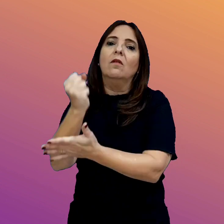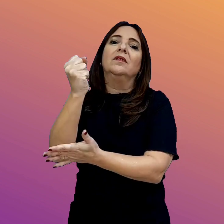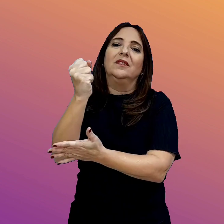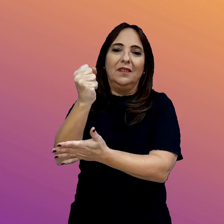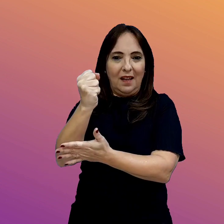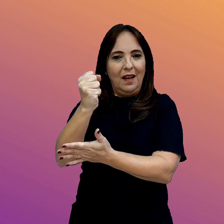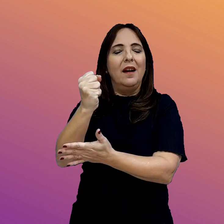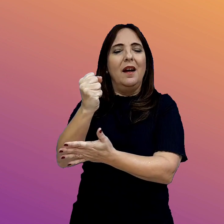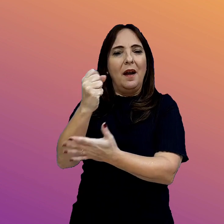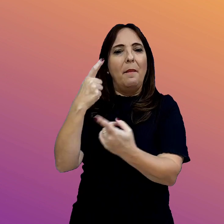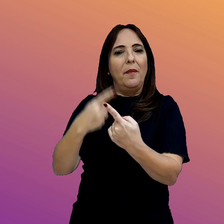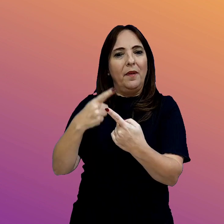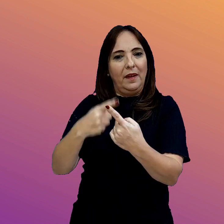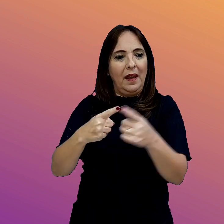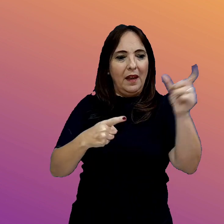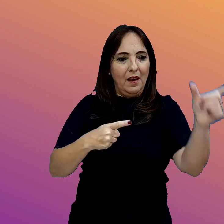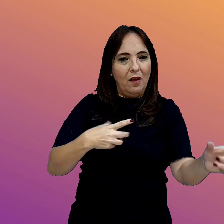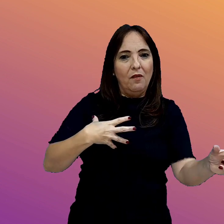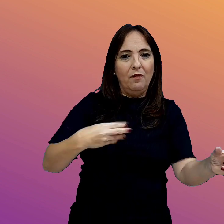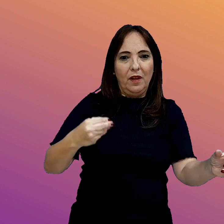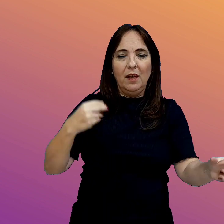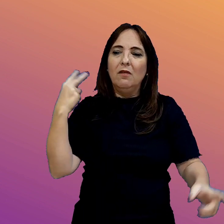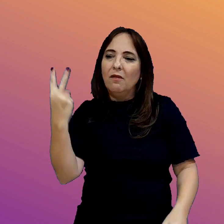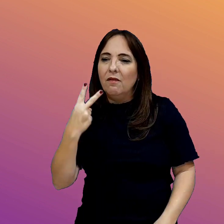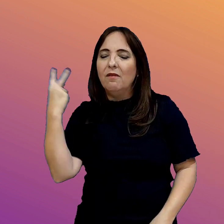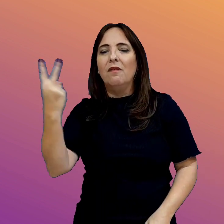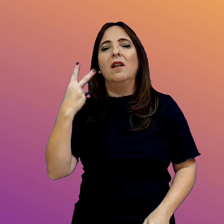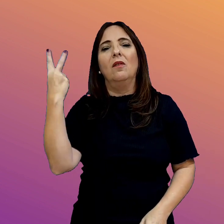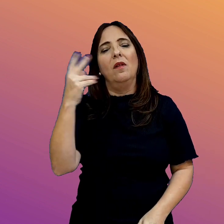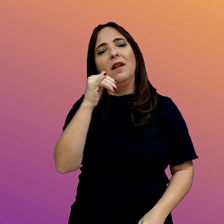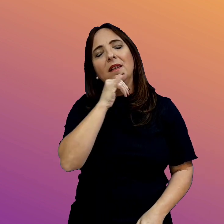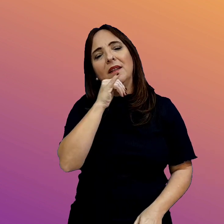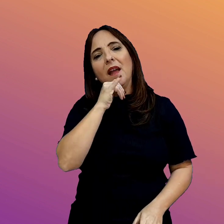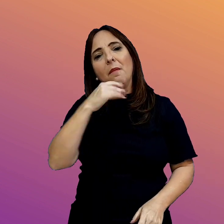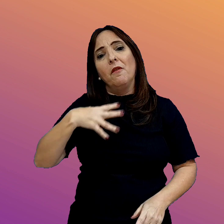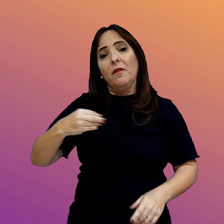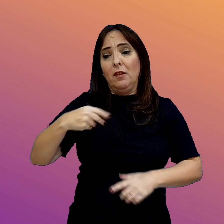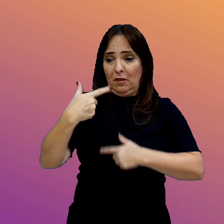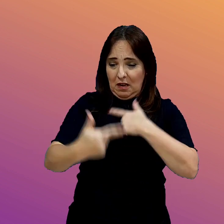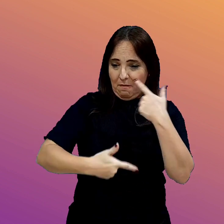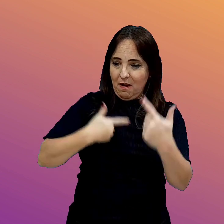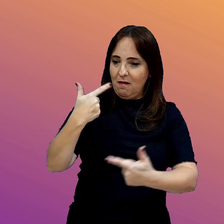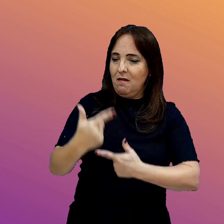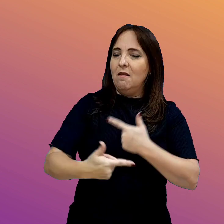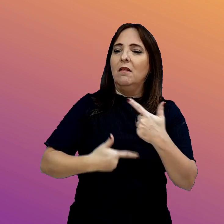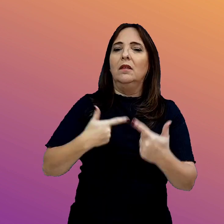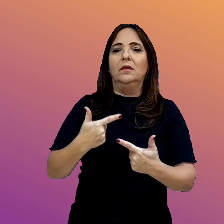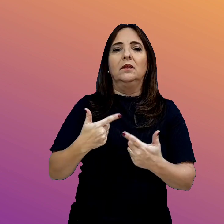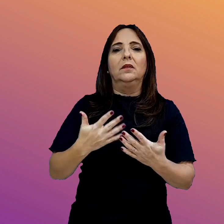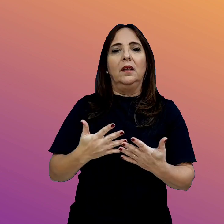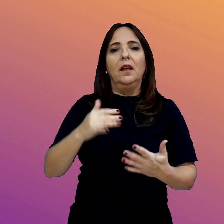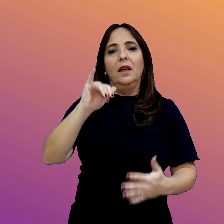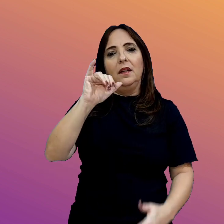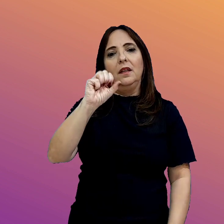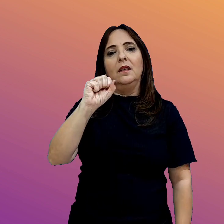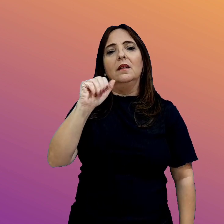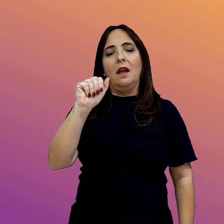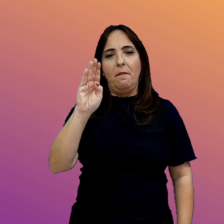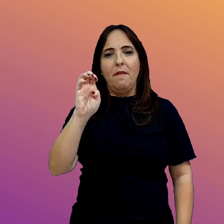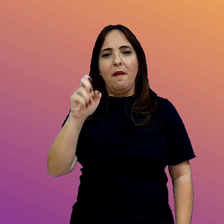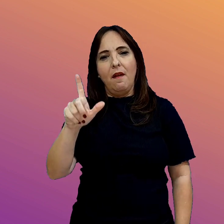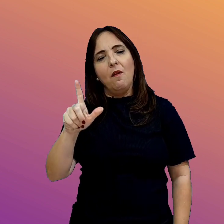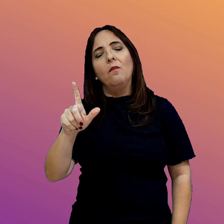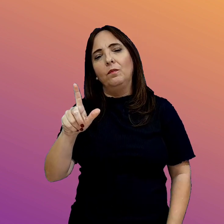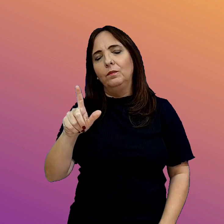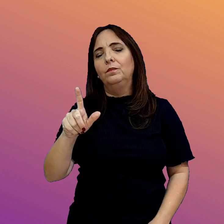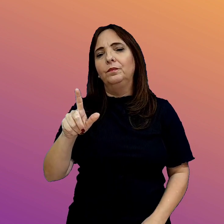filho está trabalhando, está correndo atrás do próprio sustento. Né? Isabel, de vez em quando, ela leva para como é que se diz?